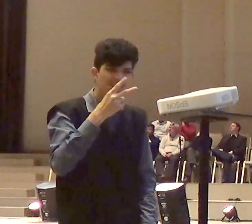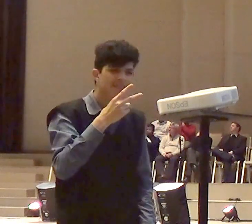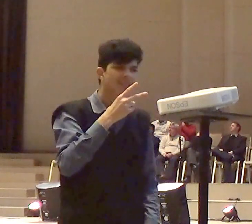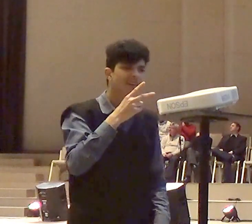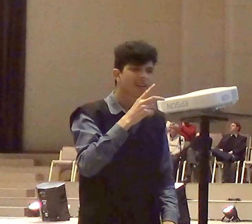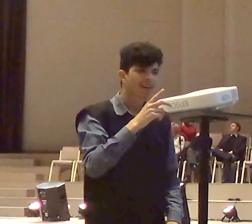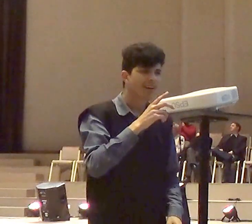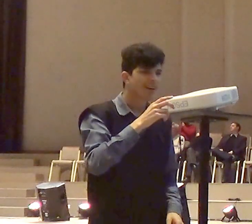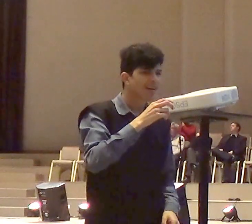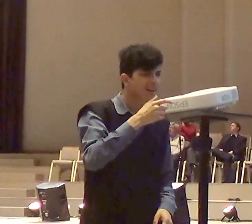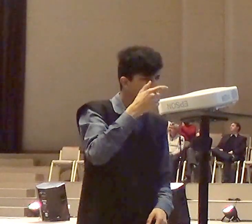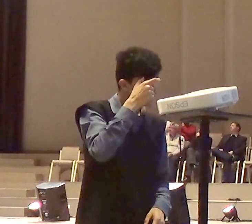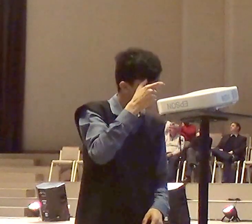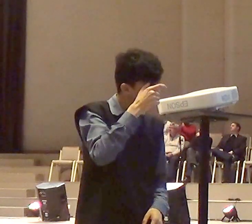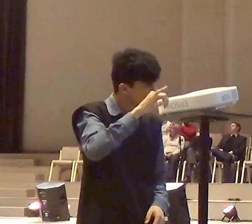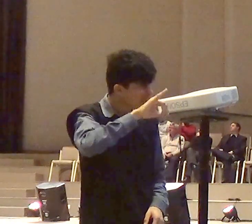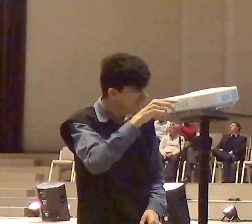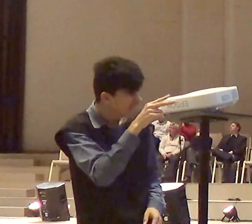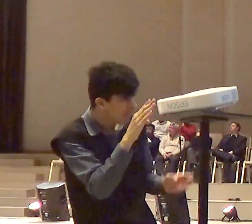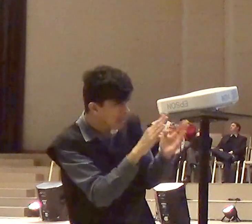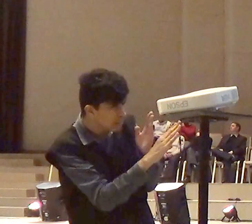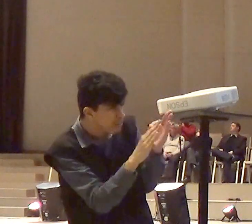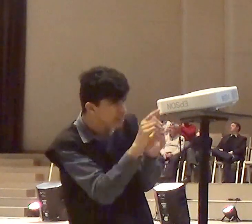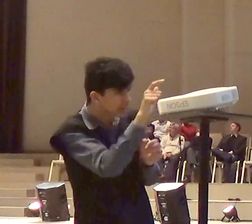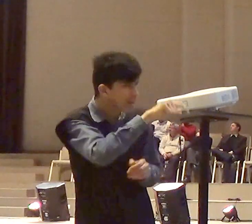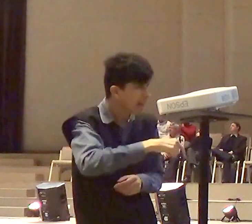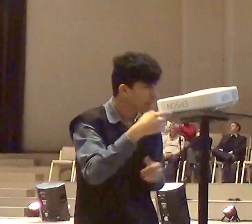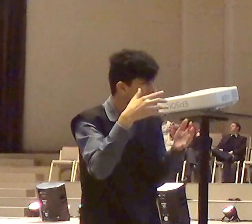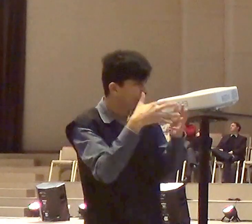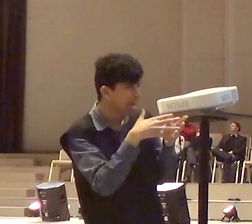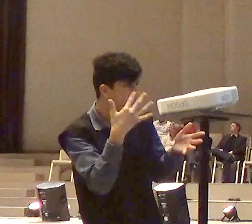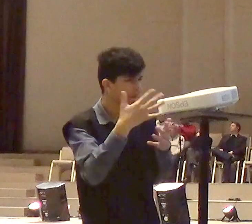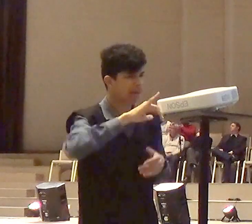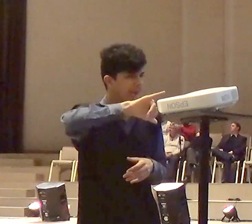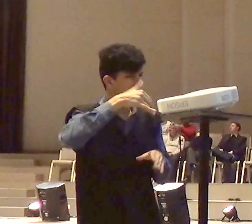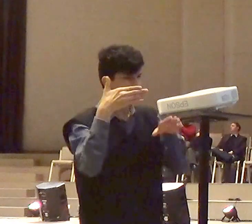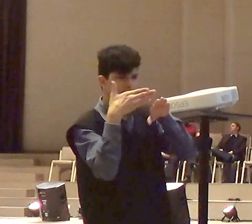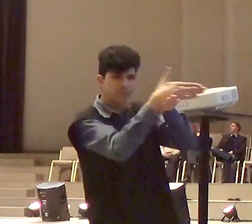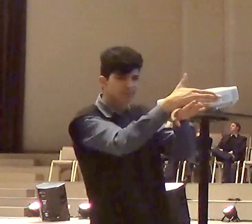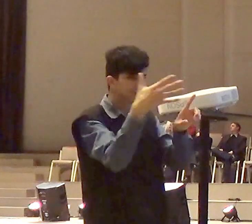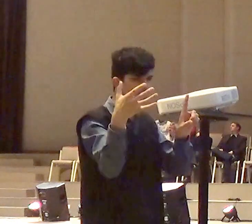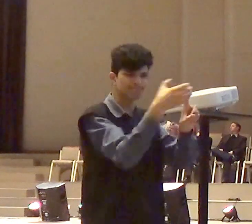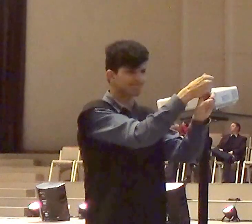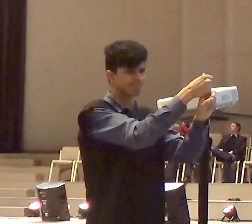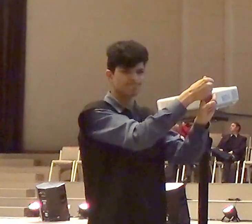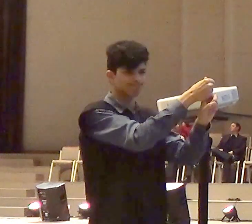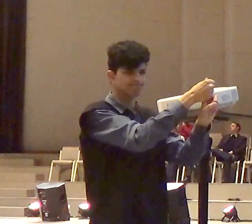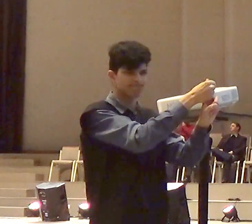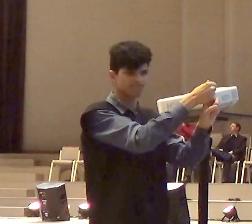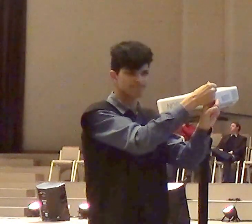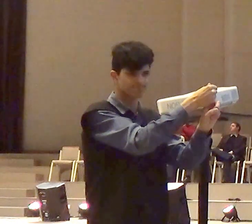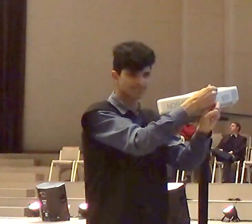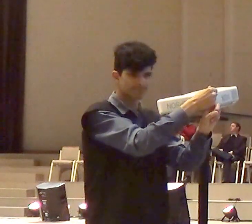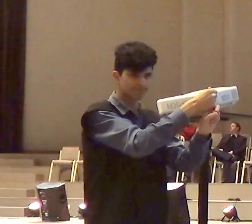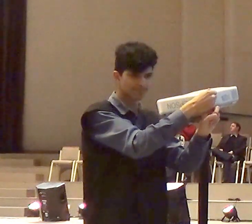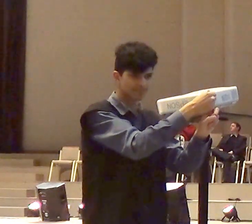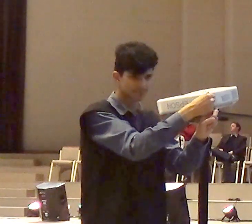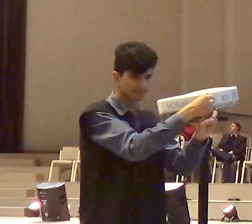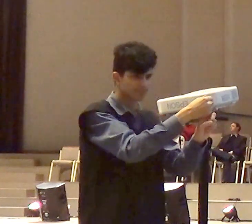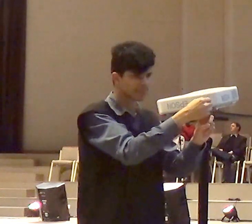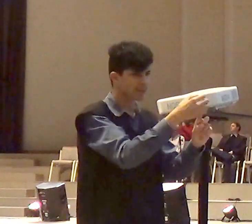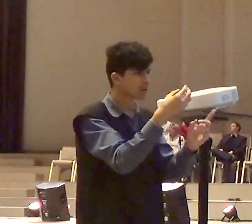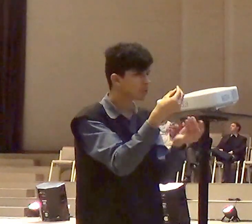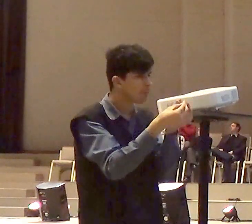como uma venda e a gente não consegue enxergar a gente só consegue ver através da